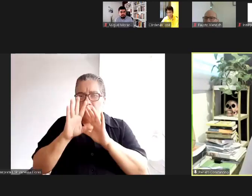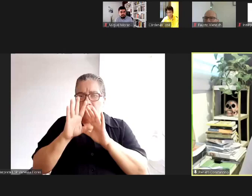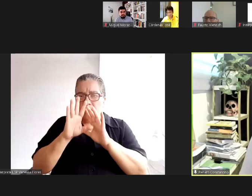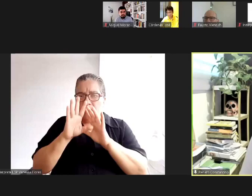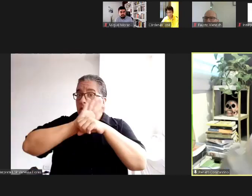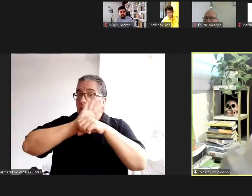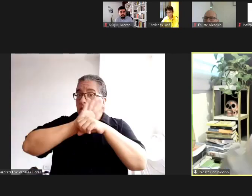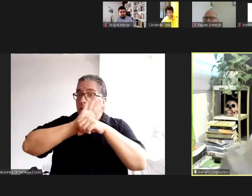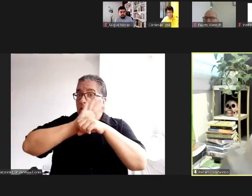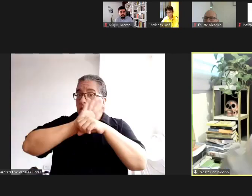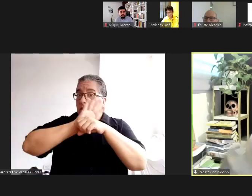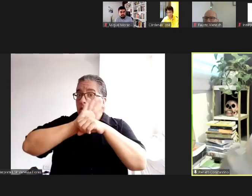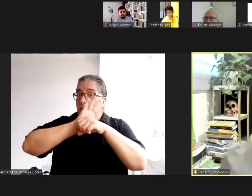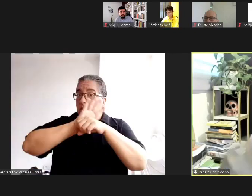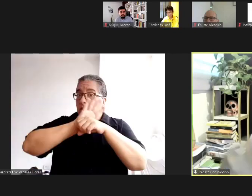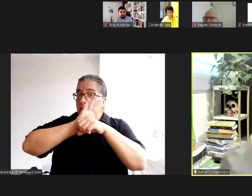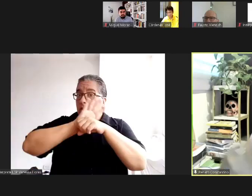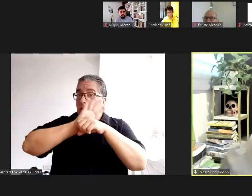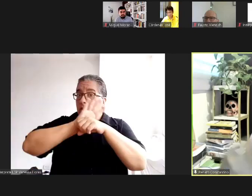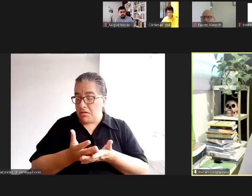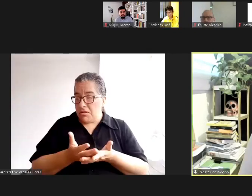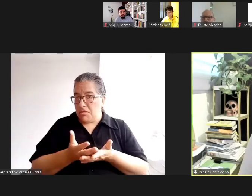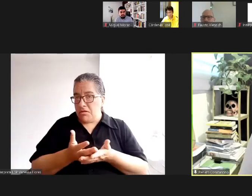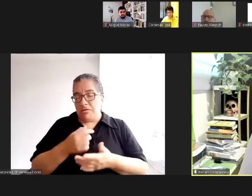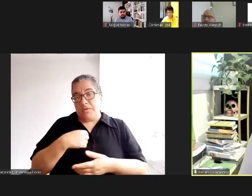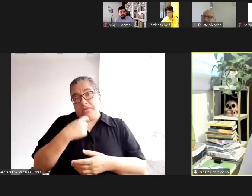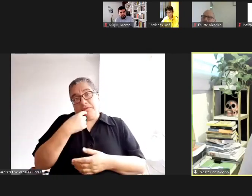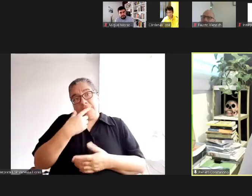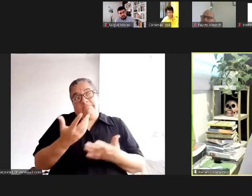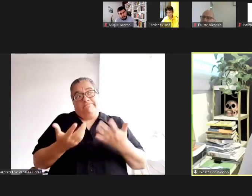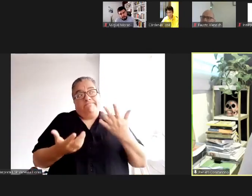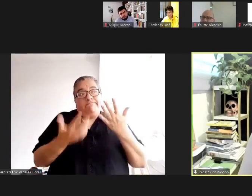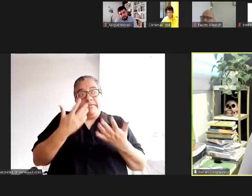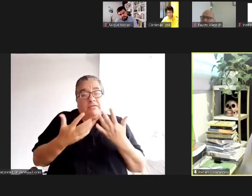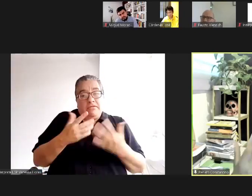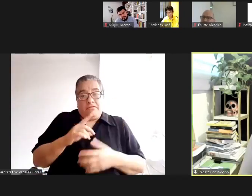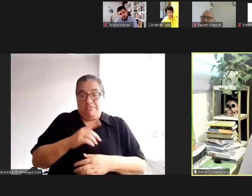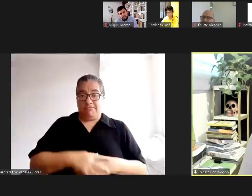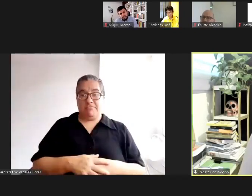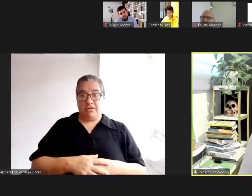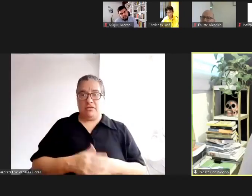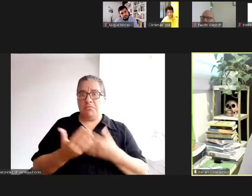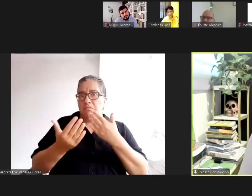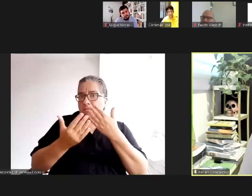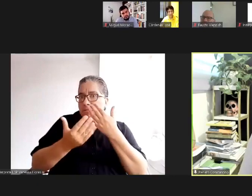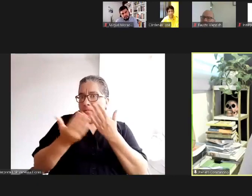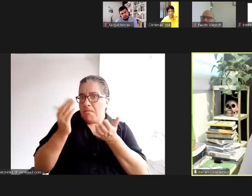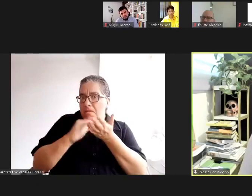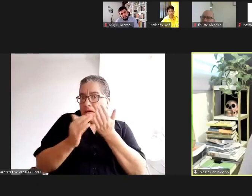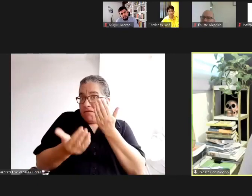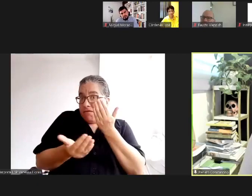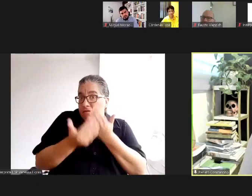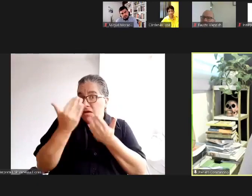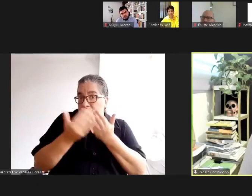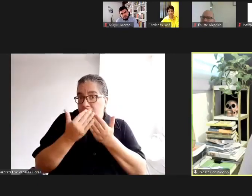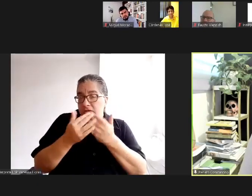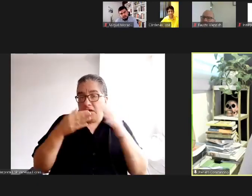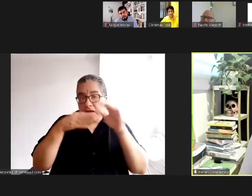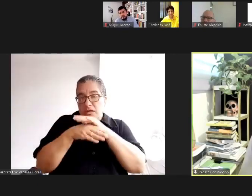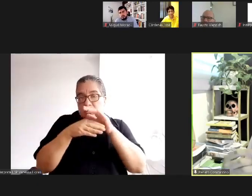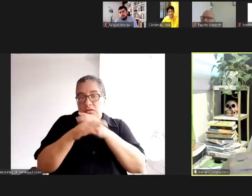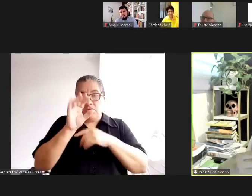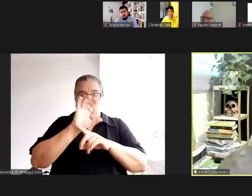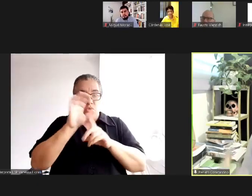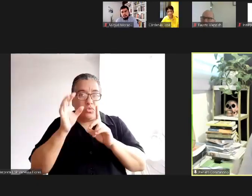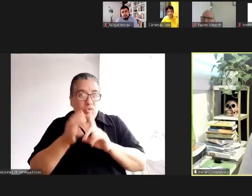decir que ha hecho más fácil el acceso a la cultura, pero sí creo que ha vuelto a la cultura